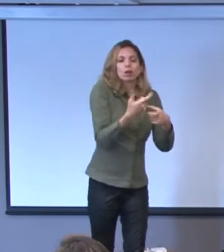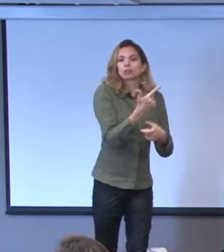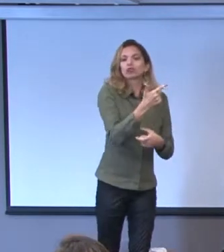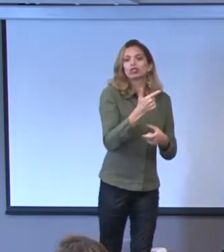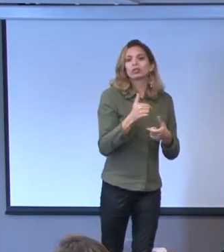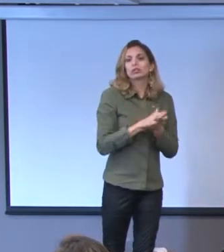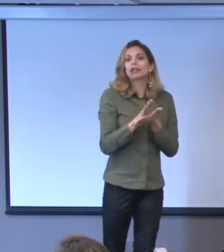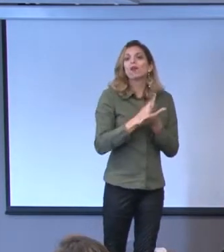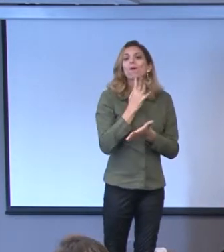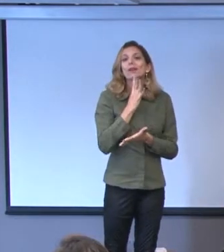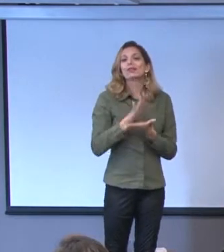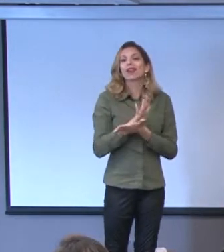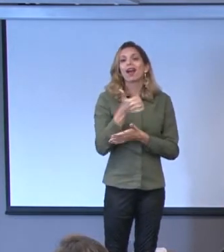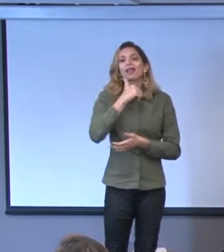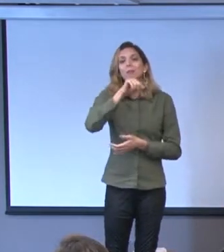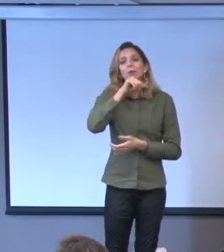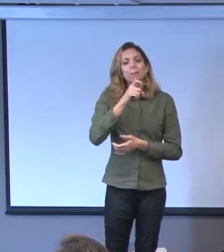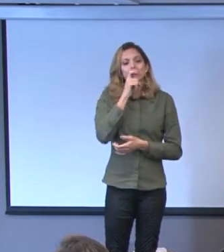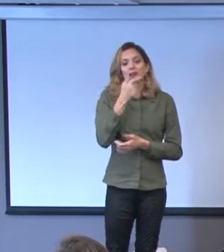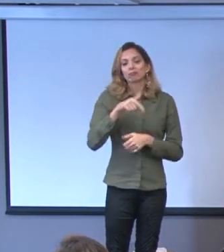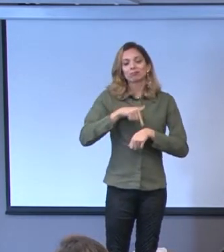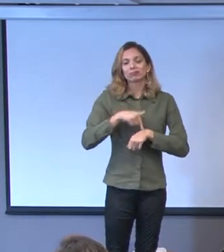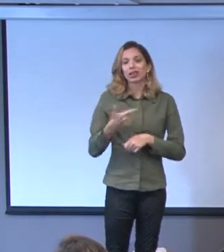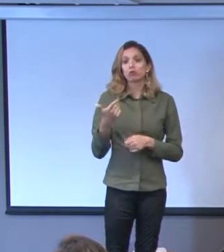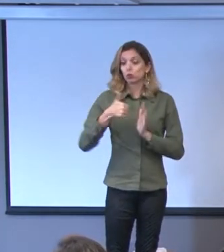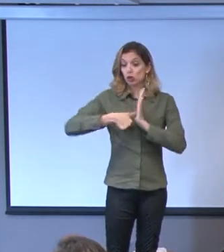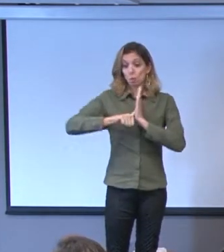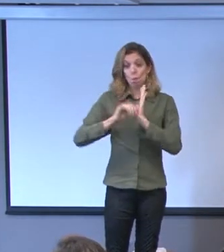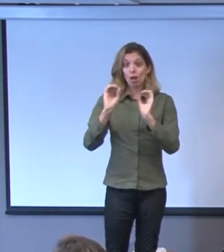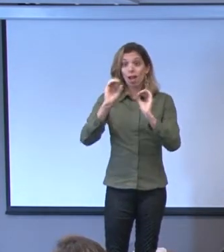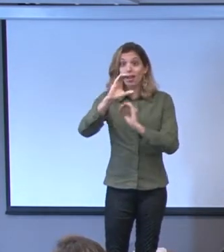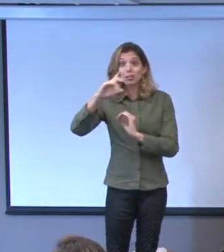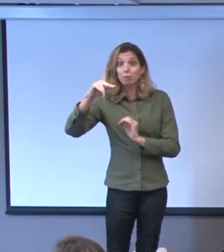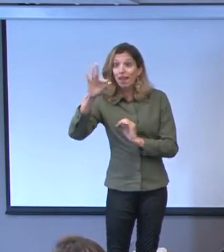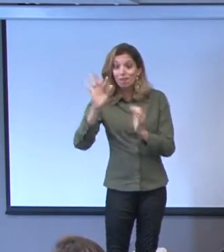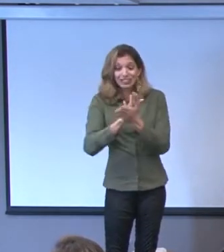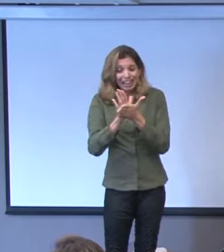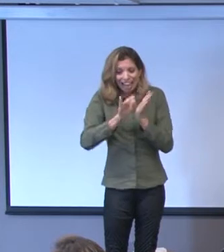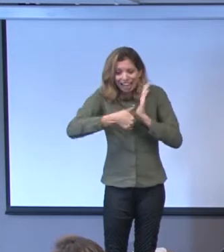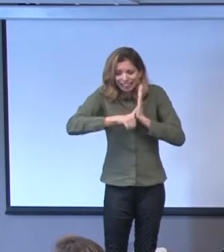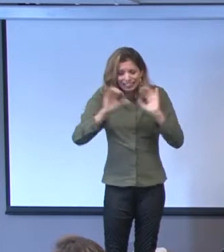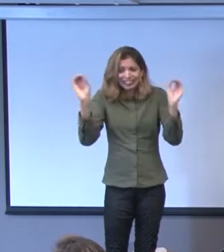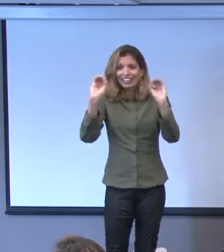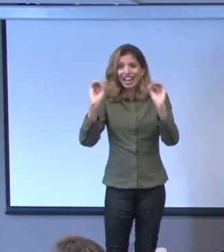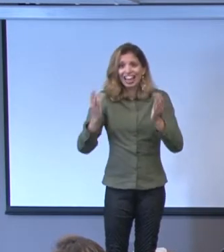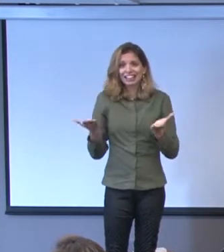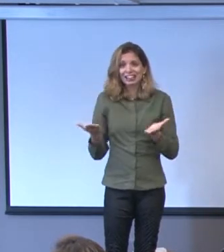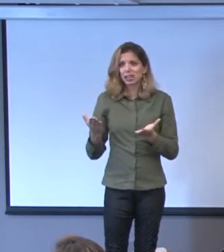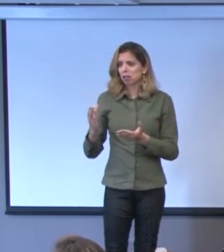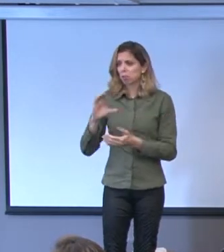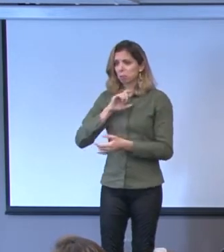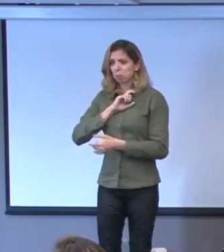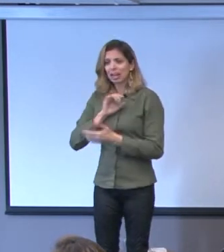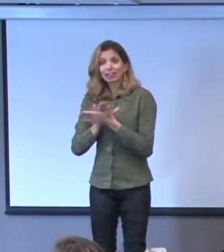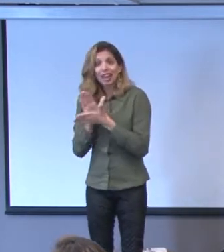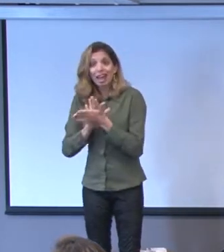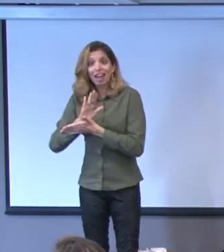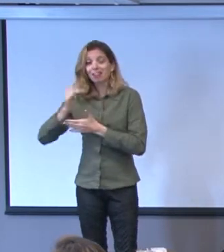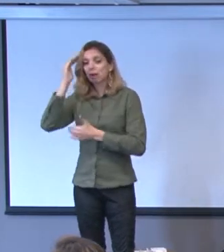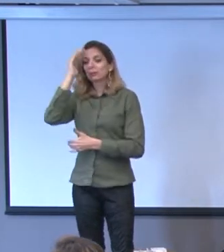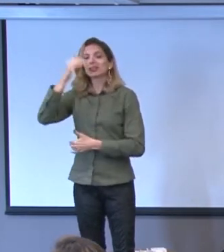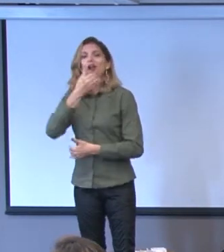do Brasil, e não tinham documento, não tinham CPF, também não tinham registro militar, do serviço militar, os